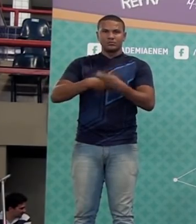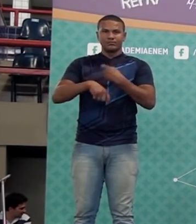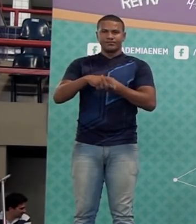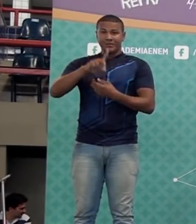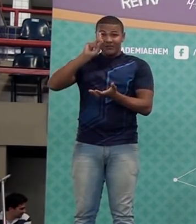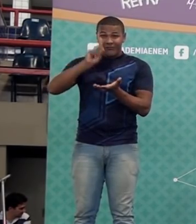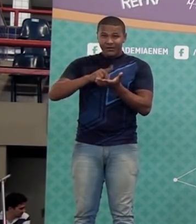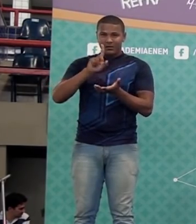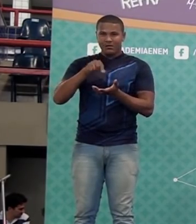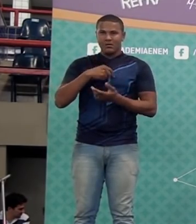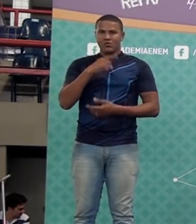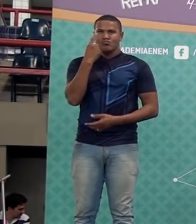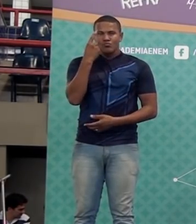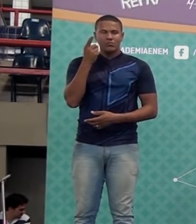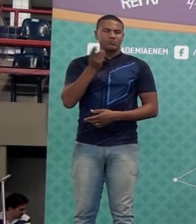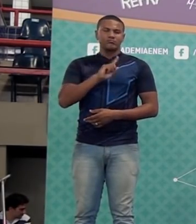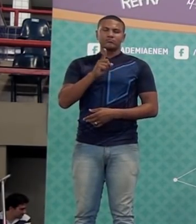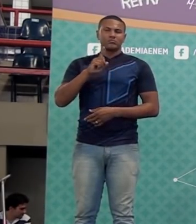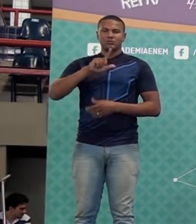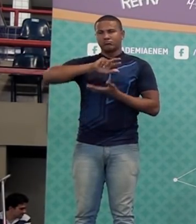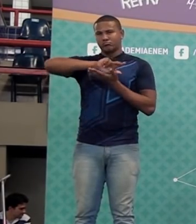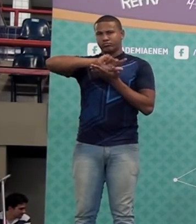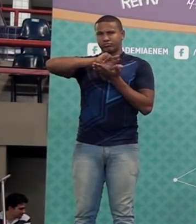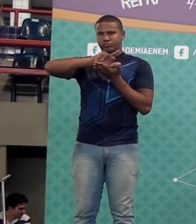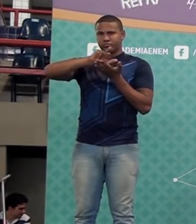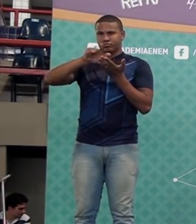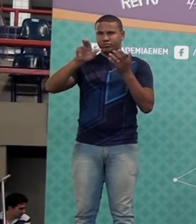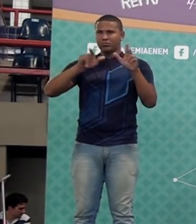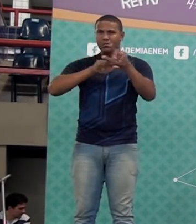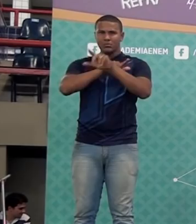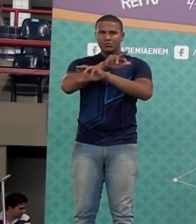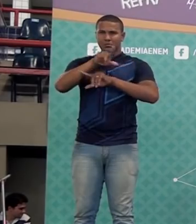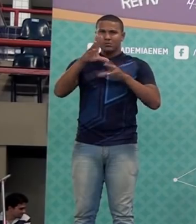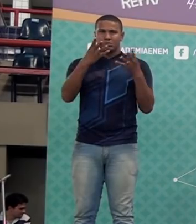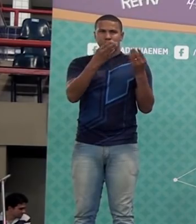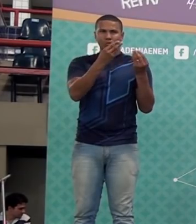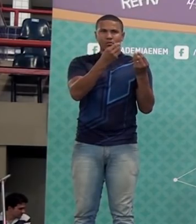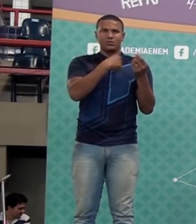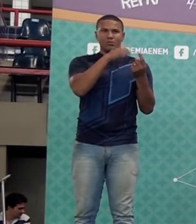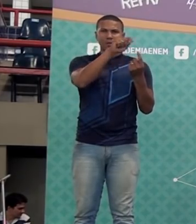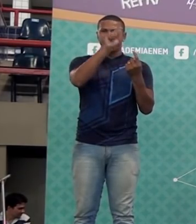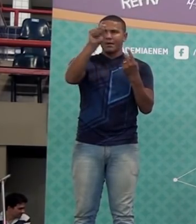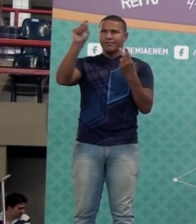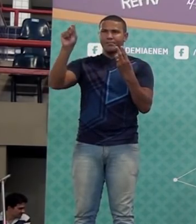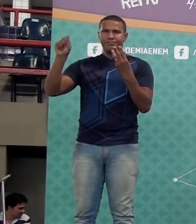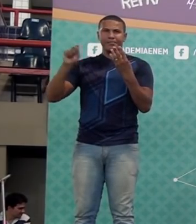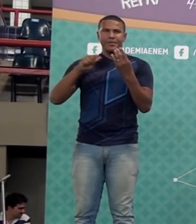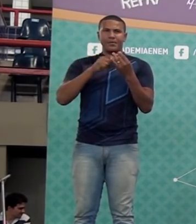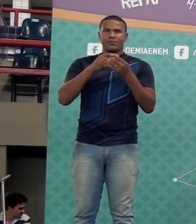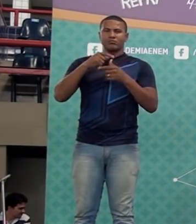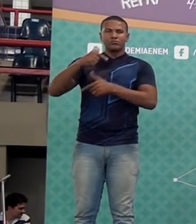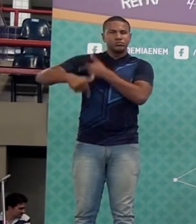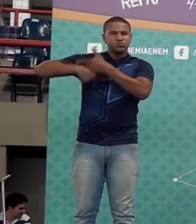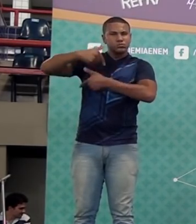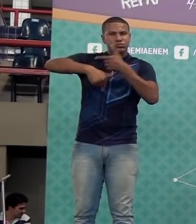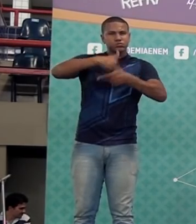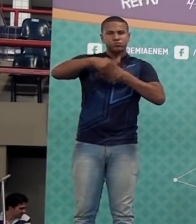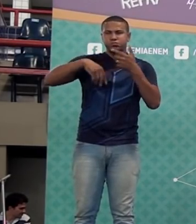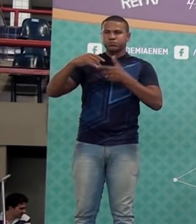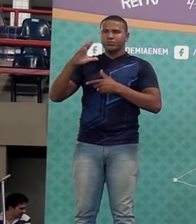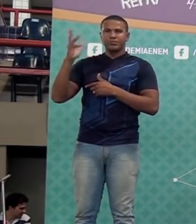revoluções francesas. Entre 1789, ano da derrubada de Bastilha, até